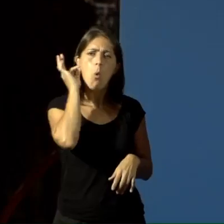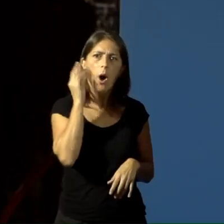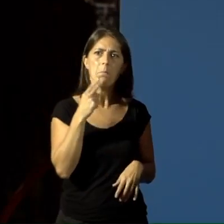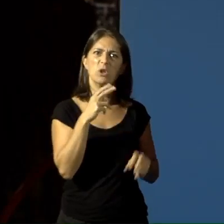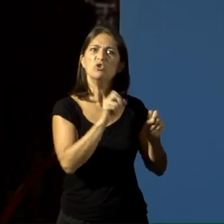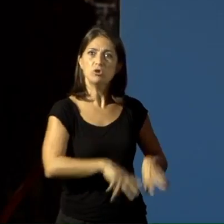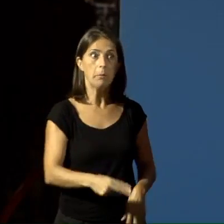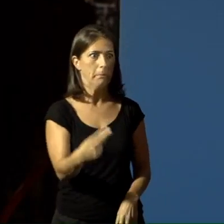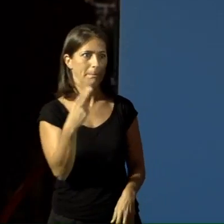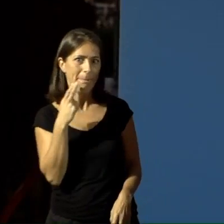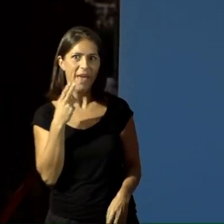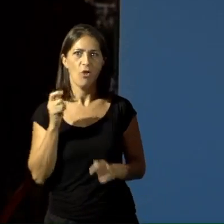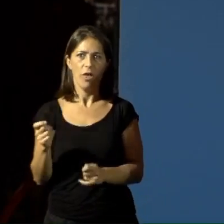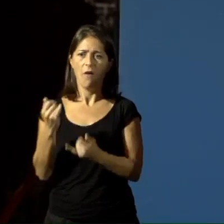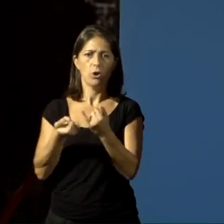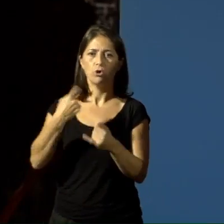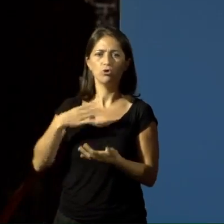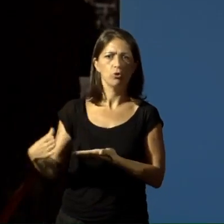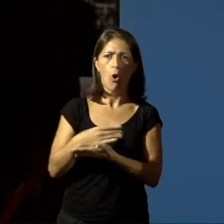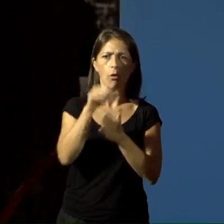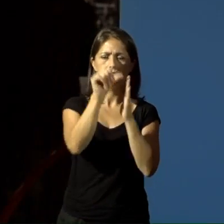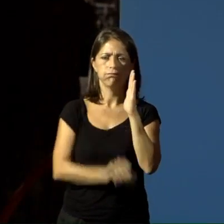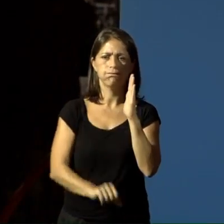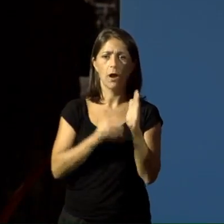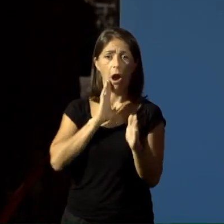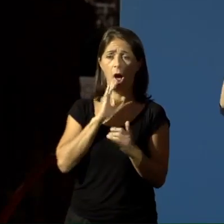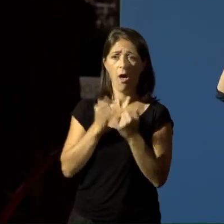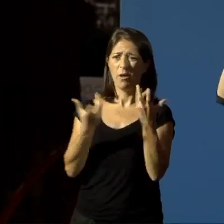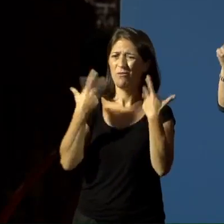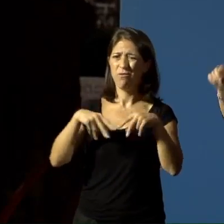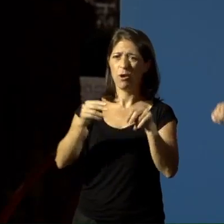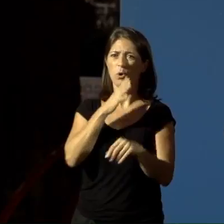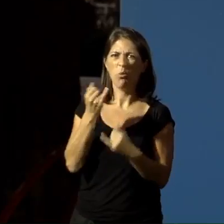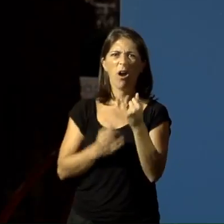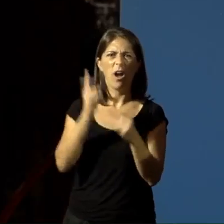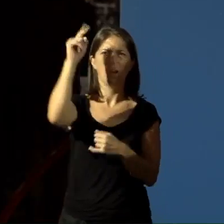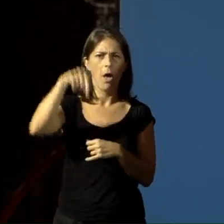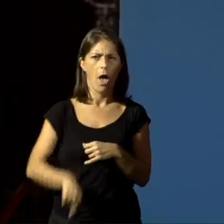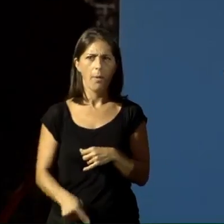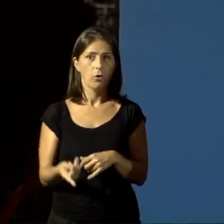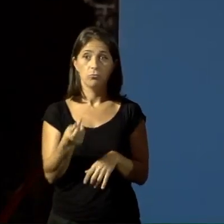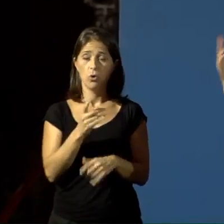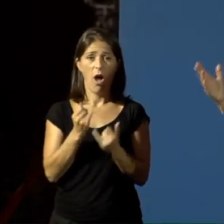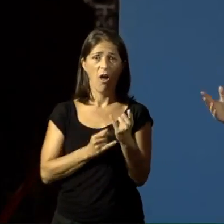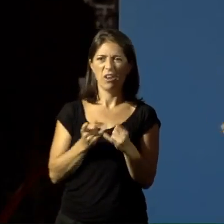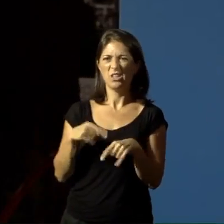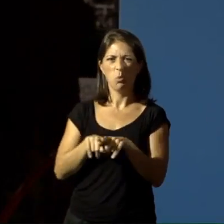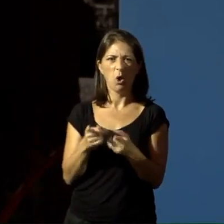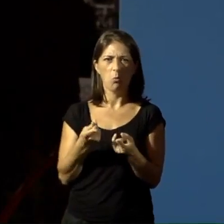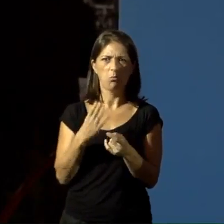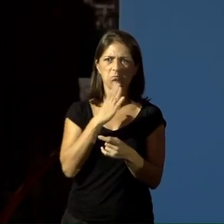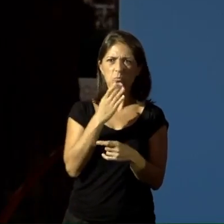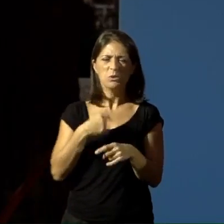iso, porque vai poñer fin ao goberno do PP, porque aquí non hai arriba e abaixo, nin lados de trincheiras,